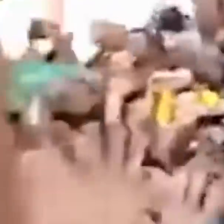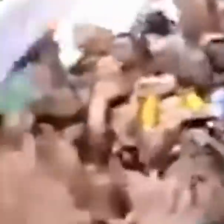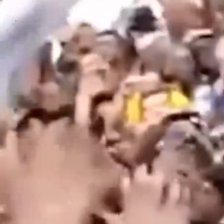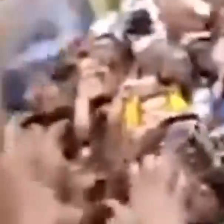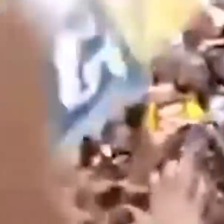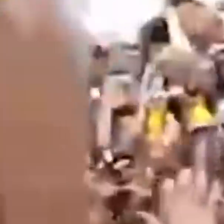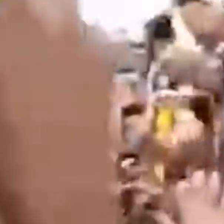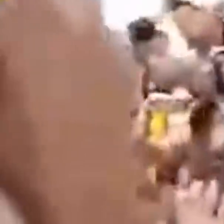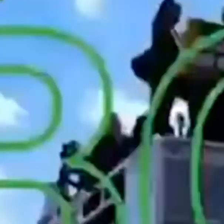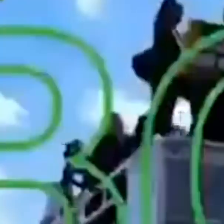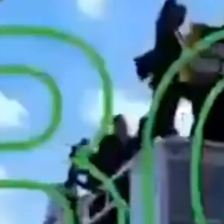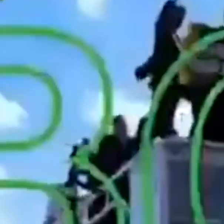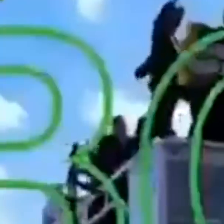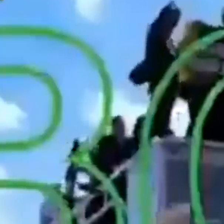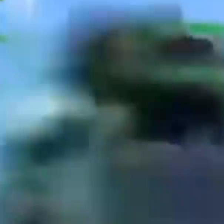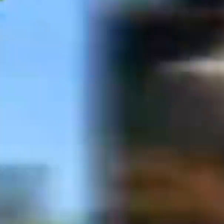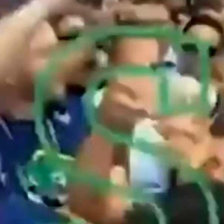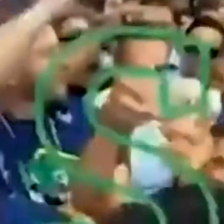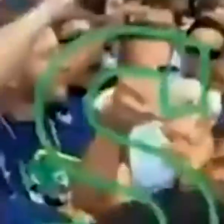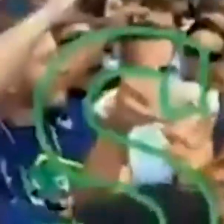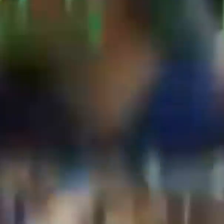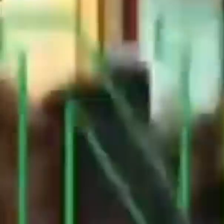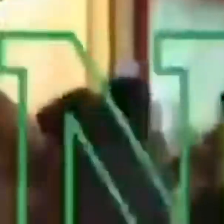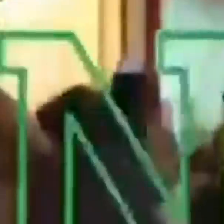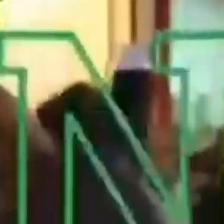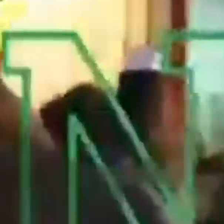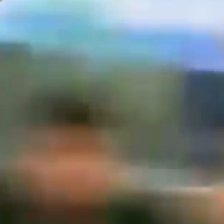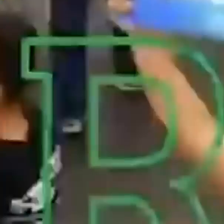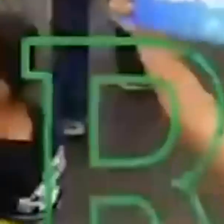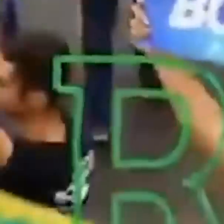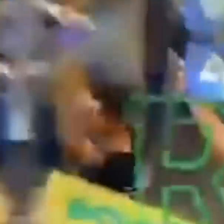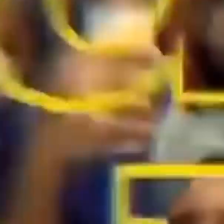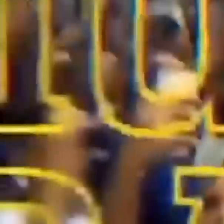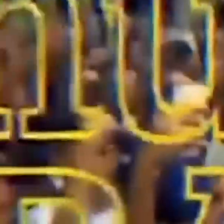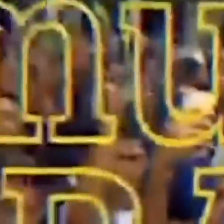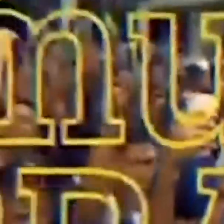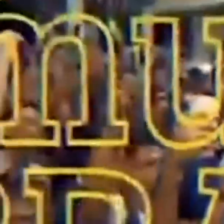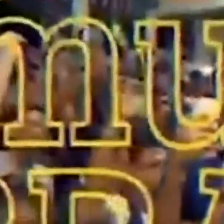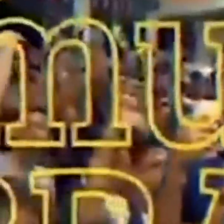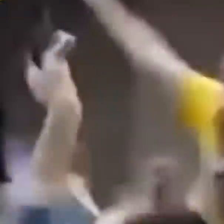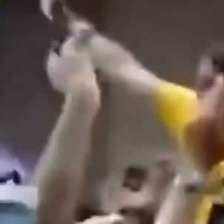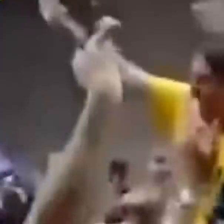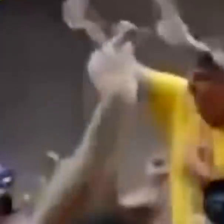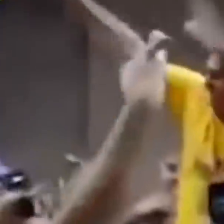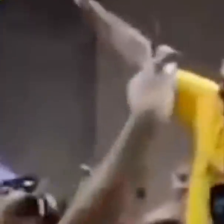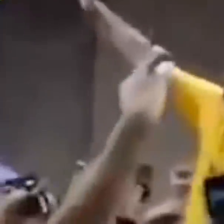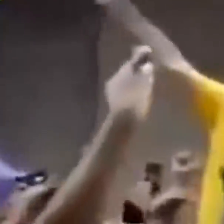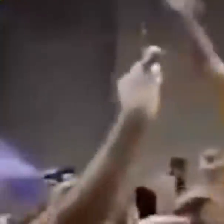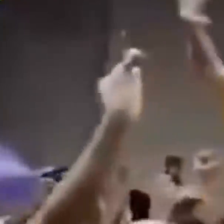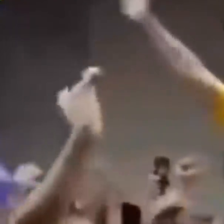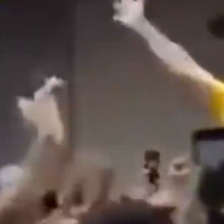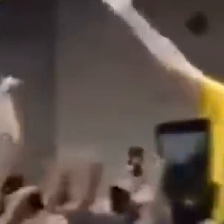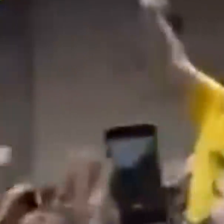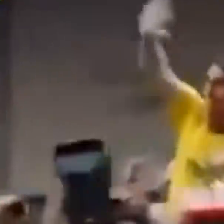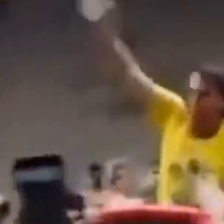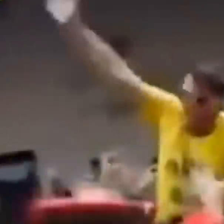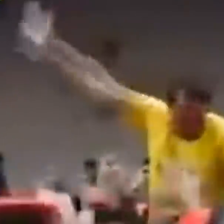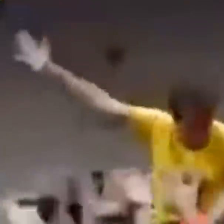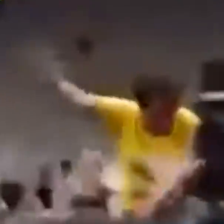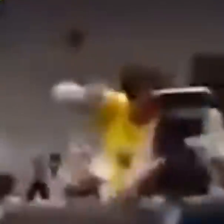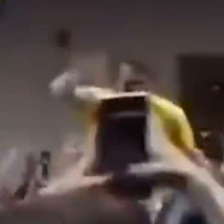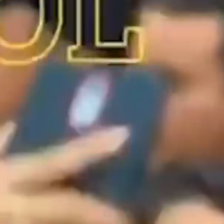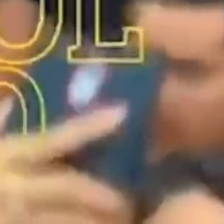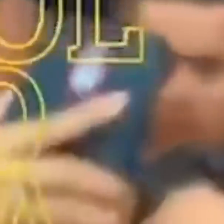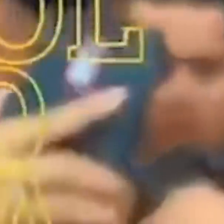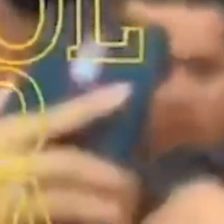Em Santa Catarina, Pará, Paraná, Sergipe, Tocantins, Alagoas e